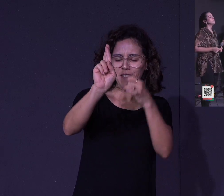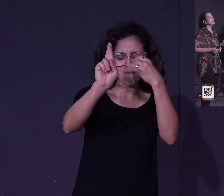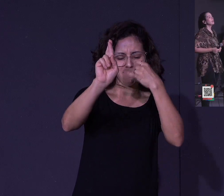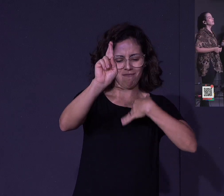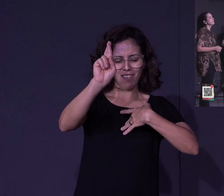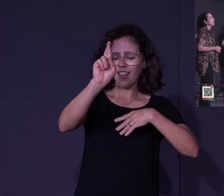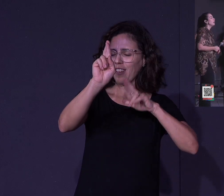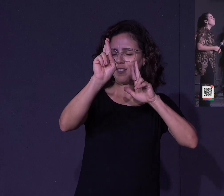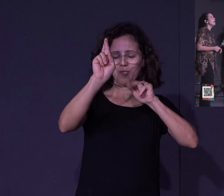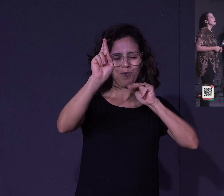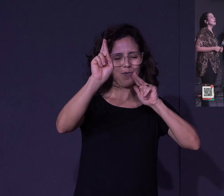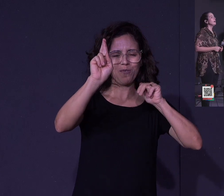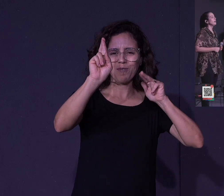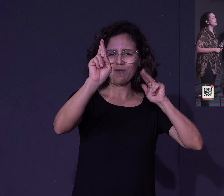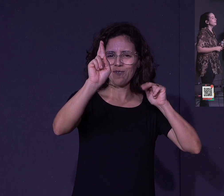angústia.